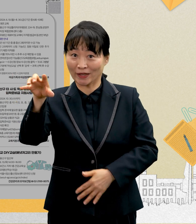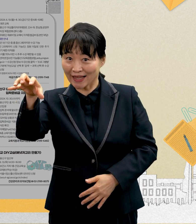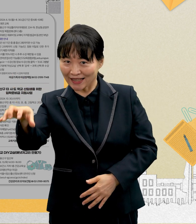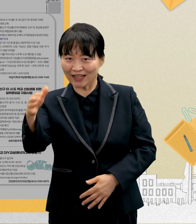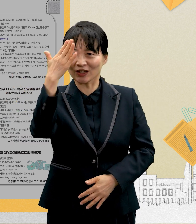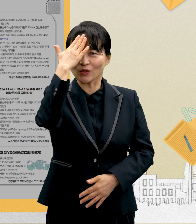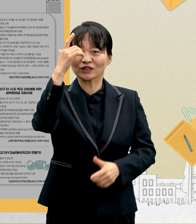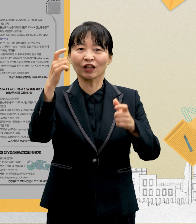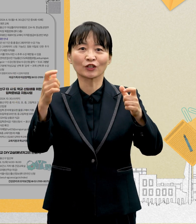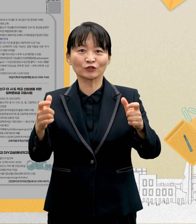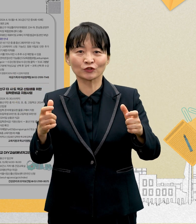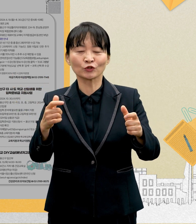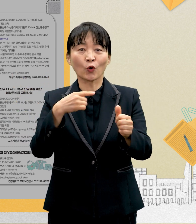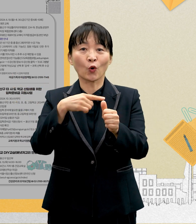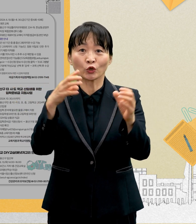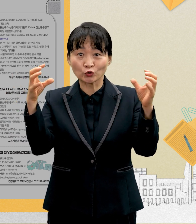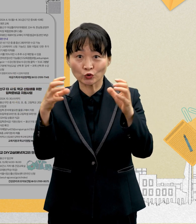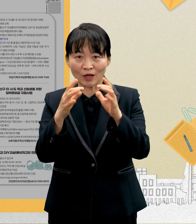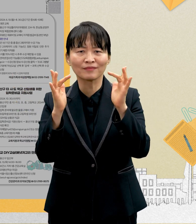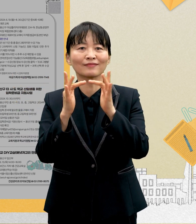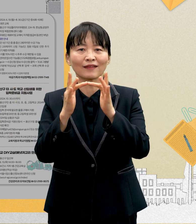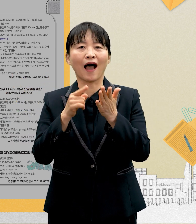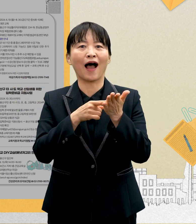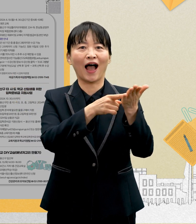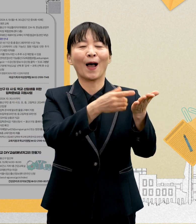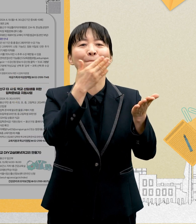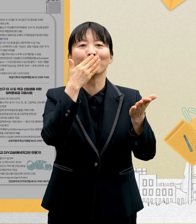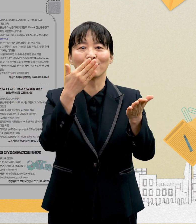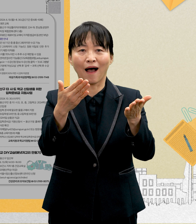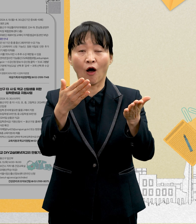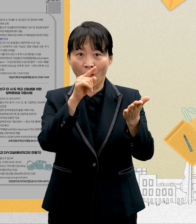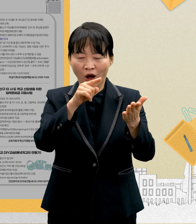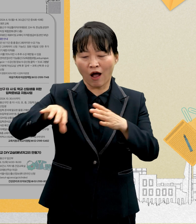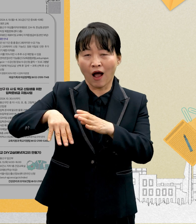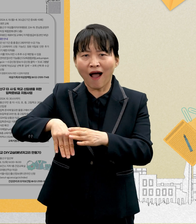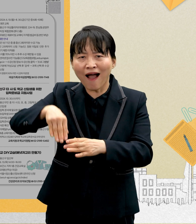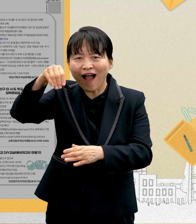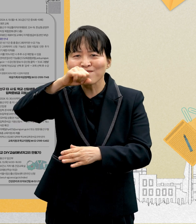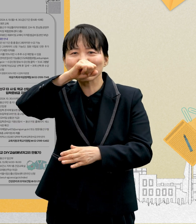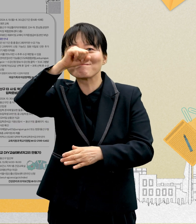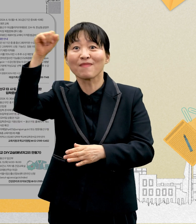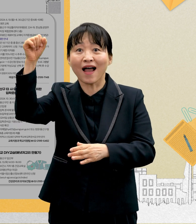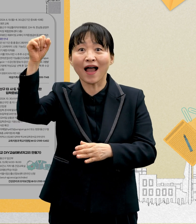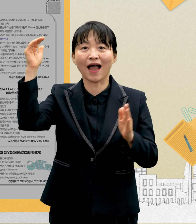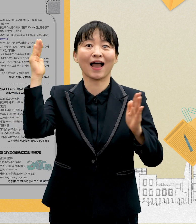있는데요. 추첨을 통해 선발되고 선발된 학생에게는 별도 문자가 발송될 예정입니다.